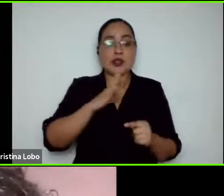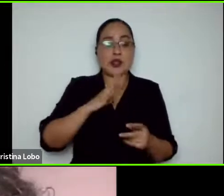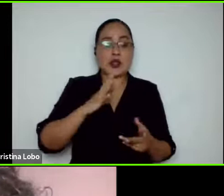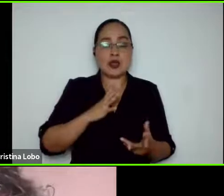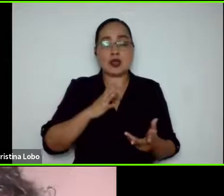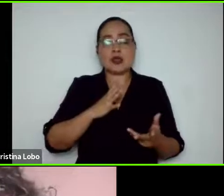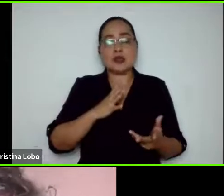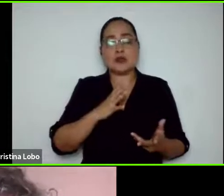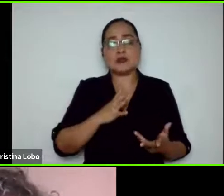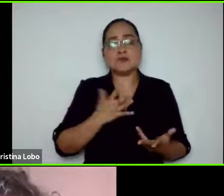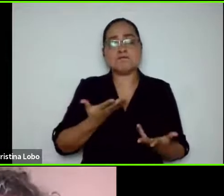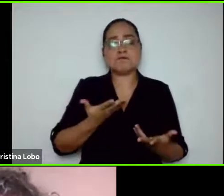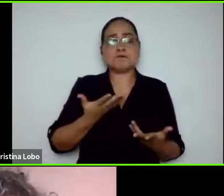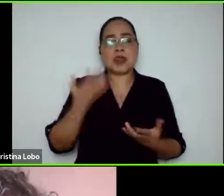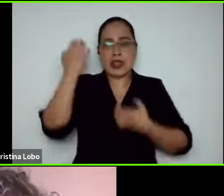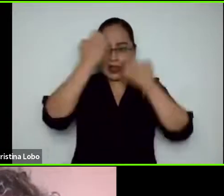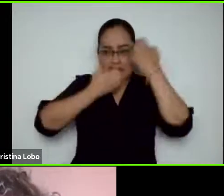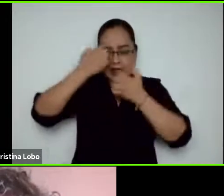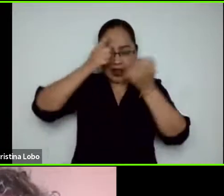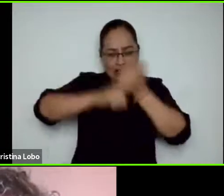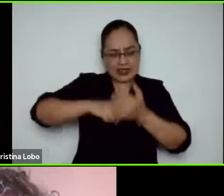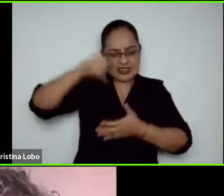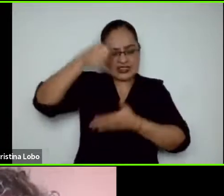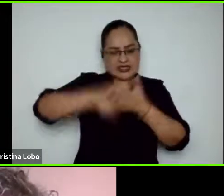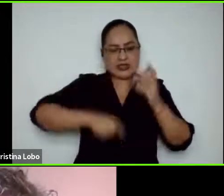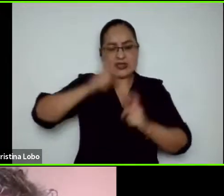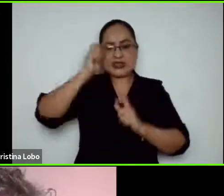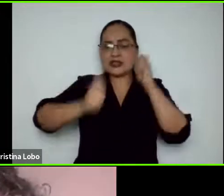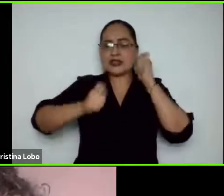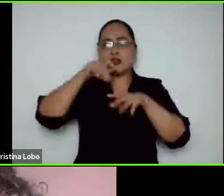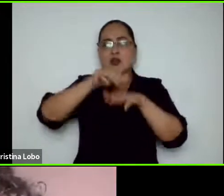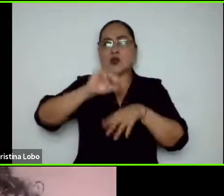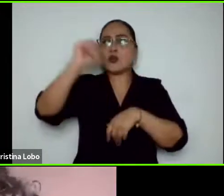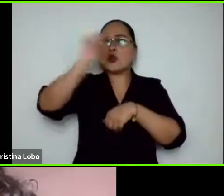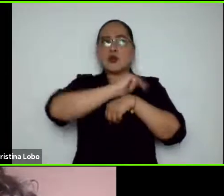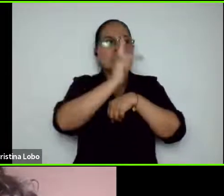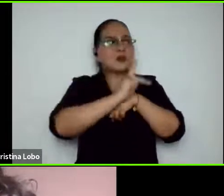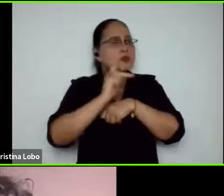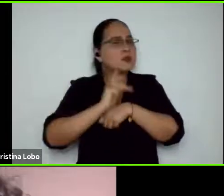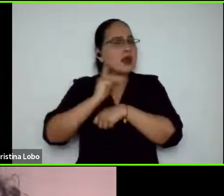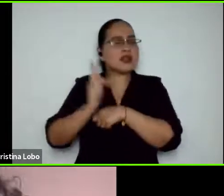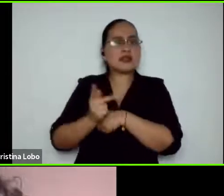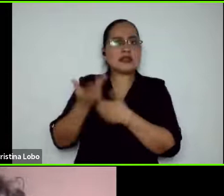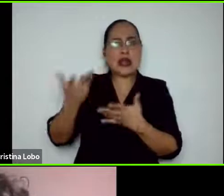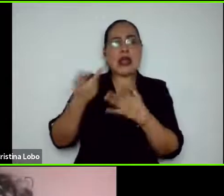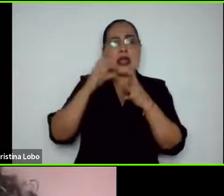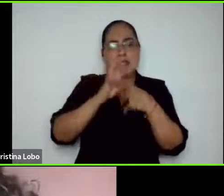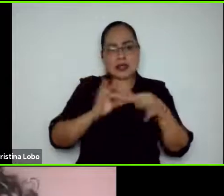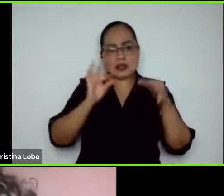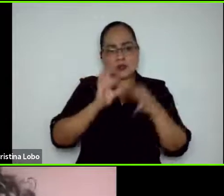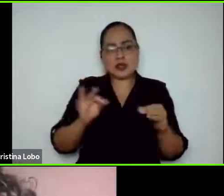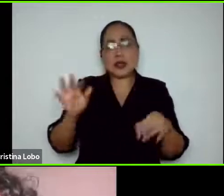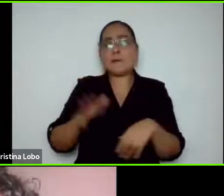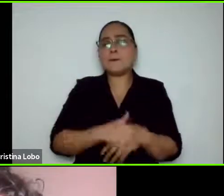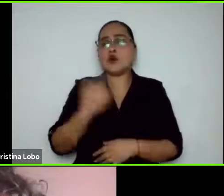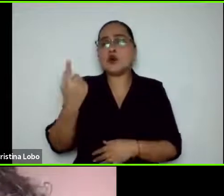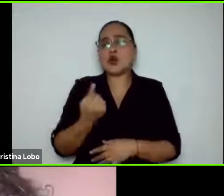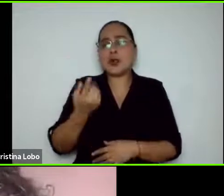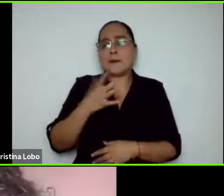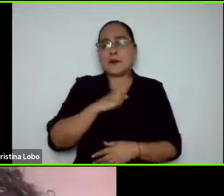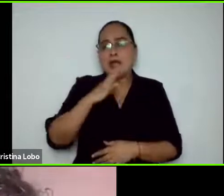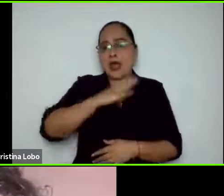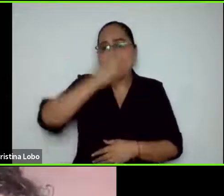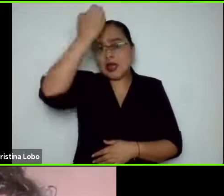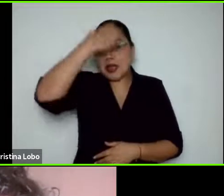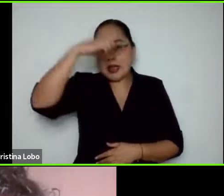que él, analizando las experiencias comparadas en otros países, dice que básicamente lo que detona experiencias